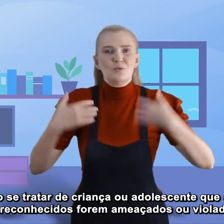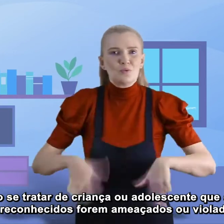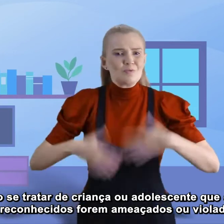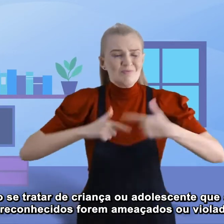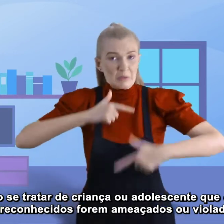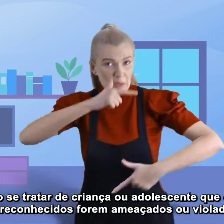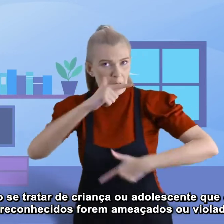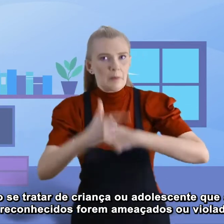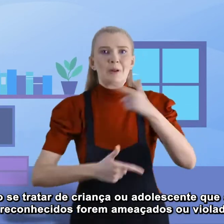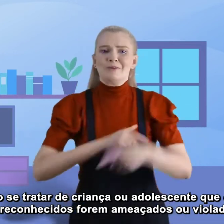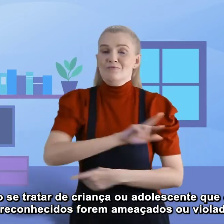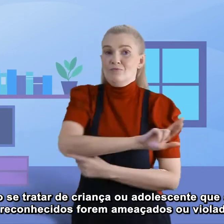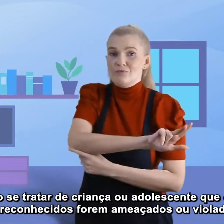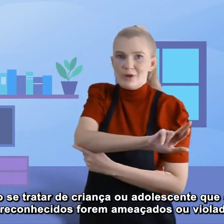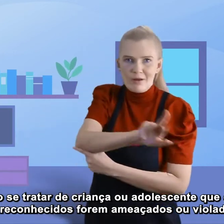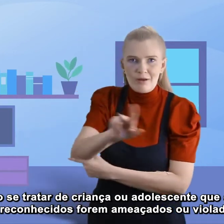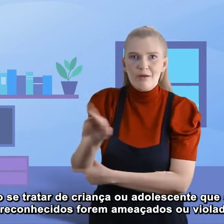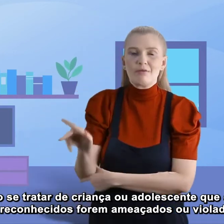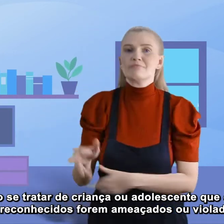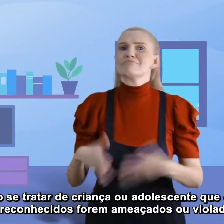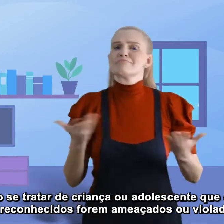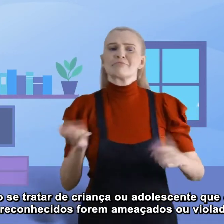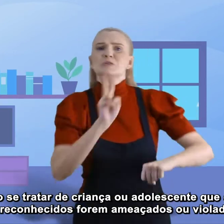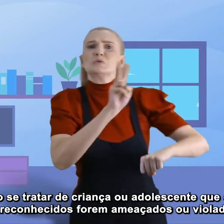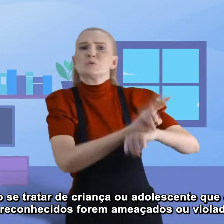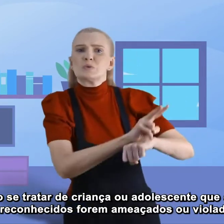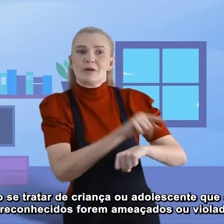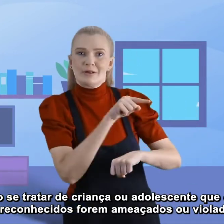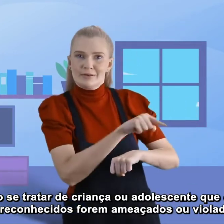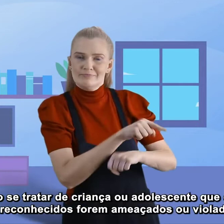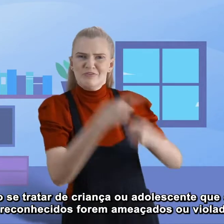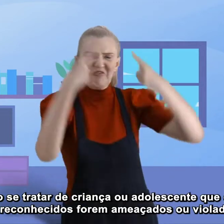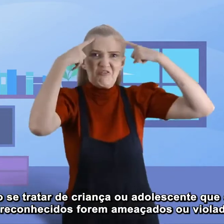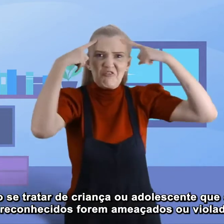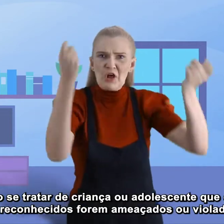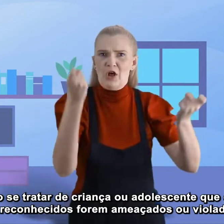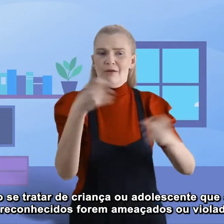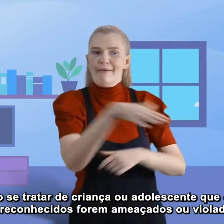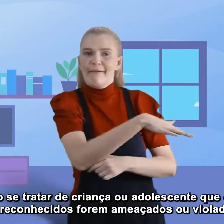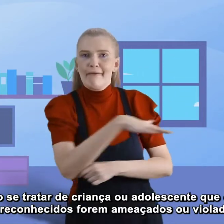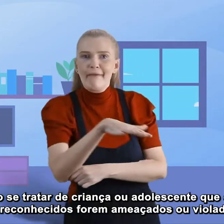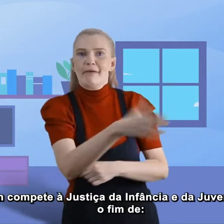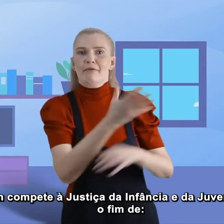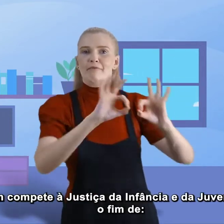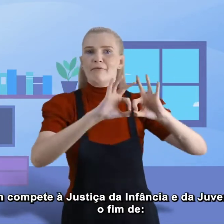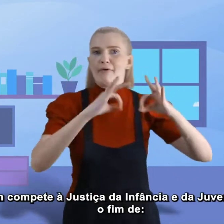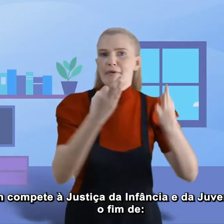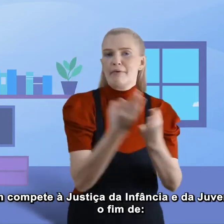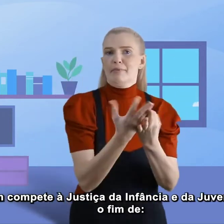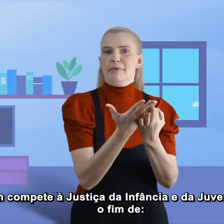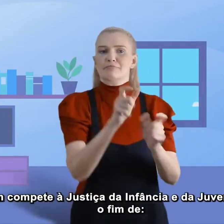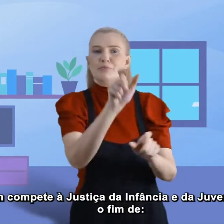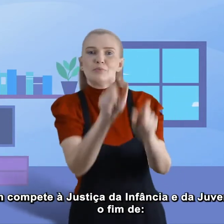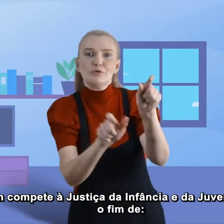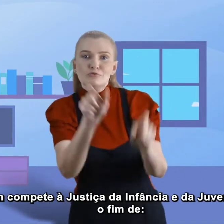os direitos reconhecidos forem ameaçados ou violados, também compete à